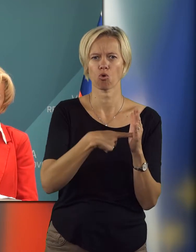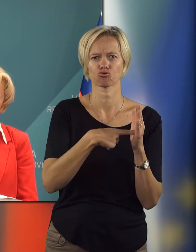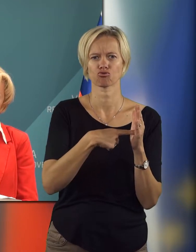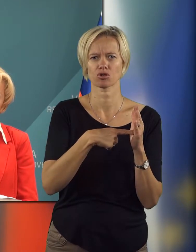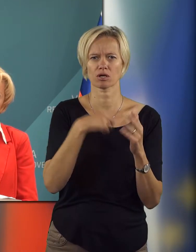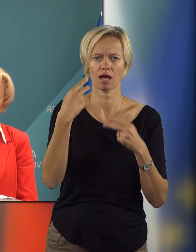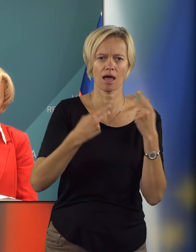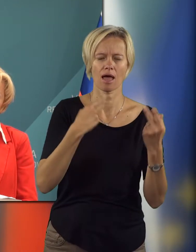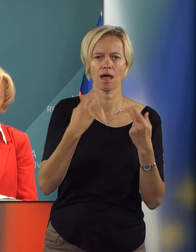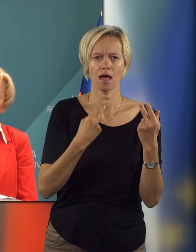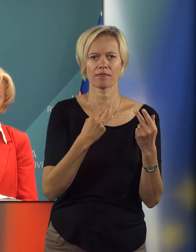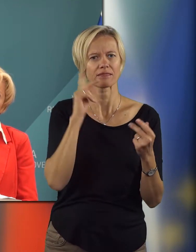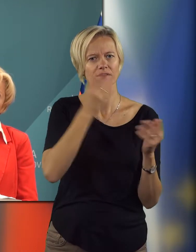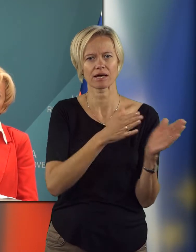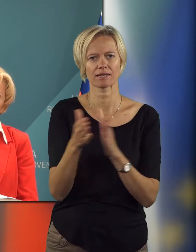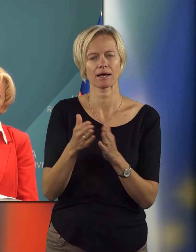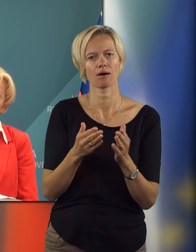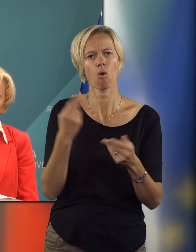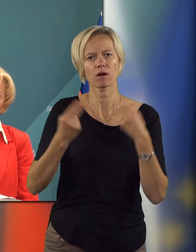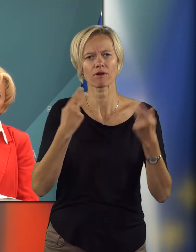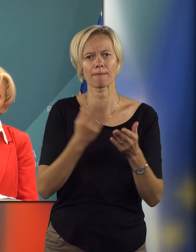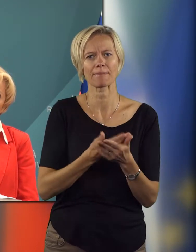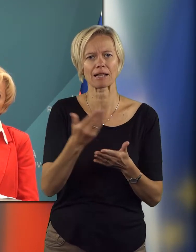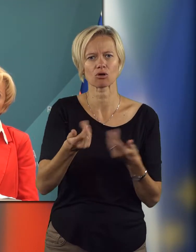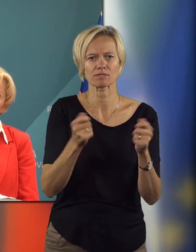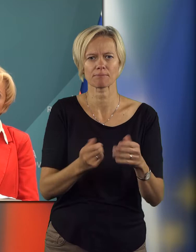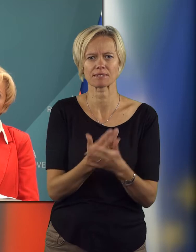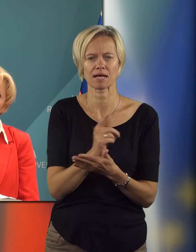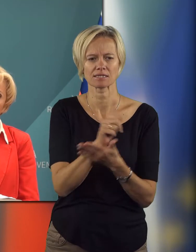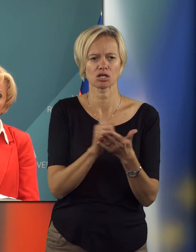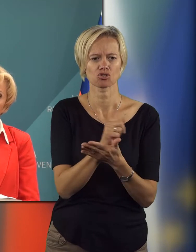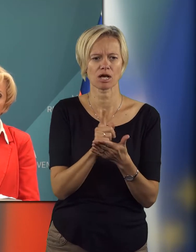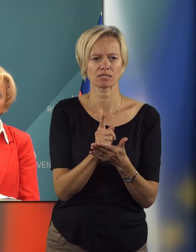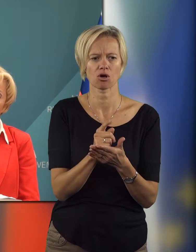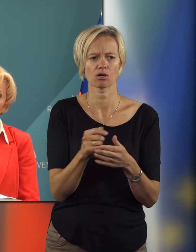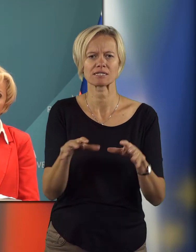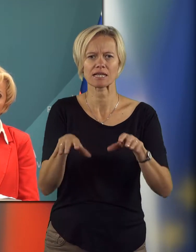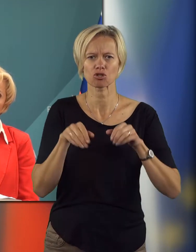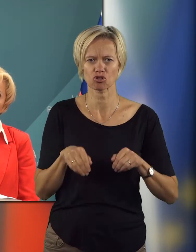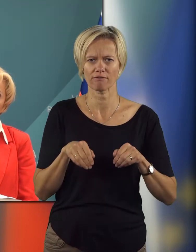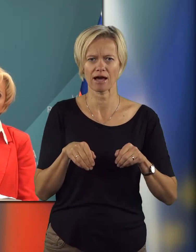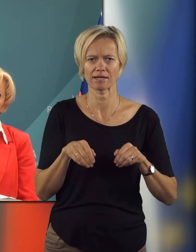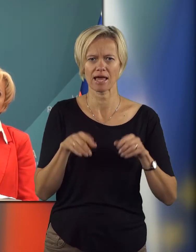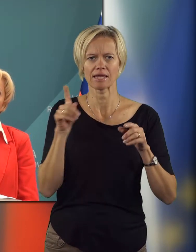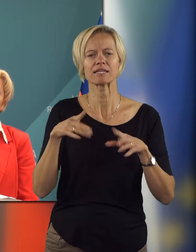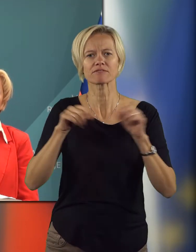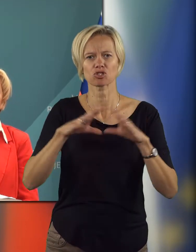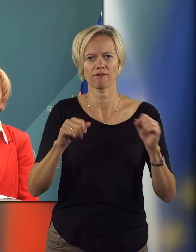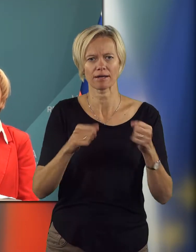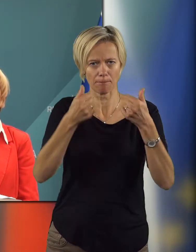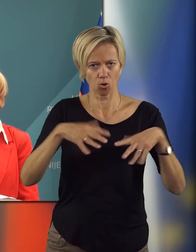točke dnevnega reda obravnavala tudi predlog sklepa za začasno zadržanje izvrševanja